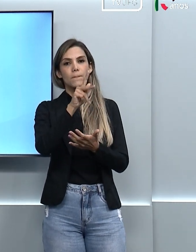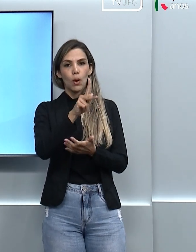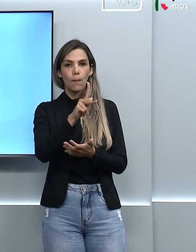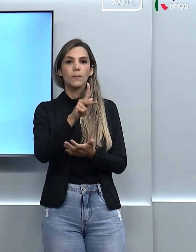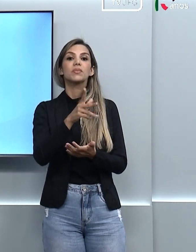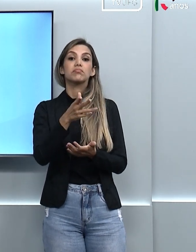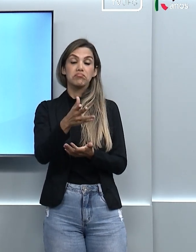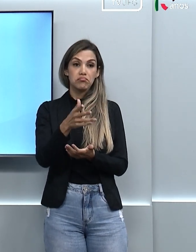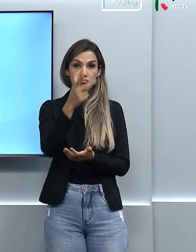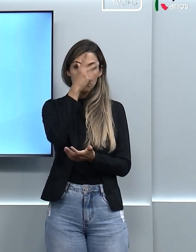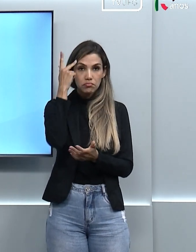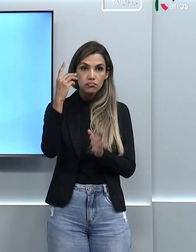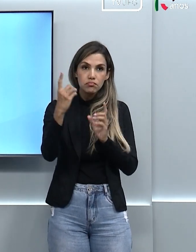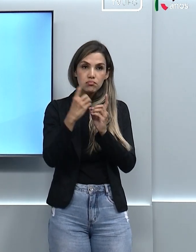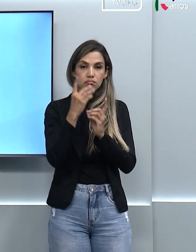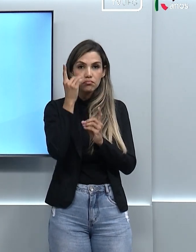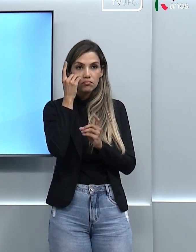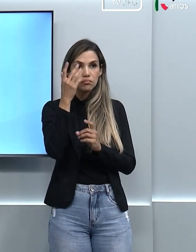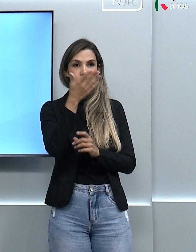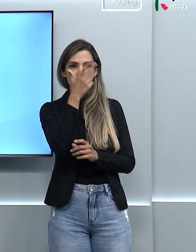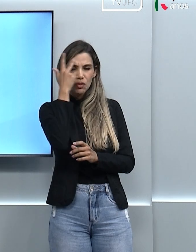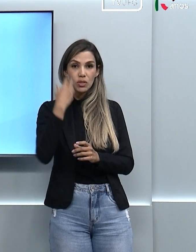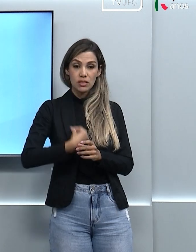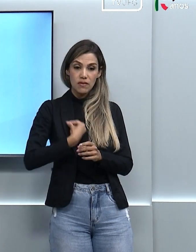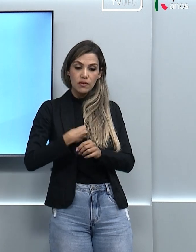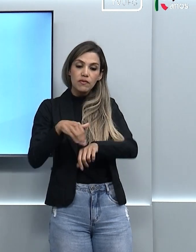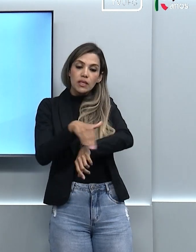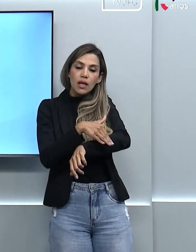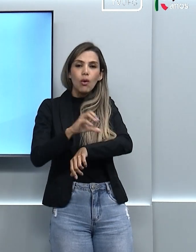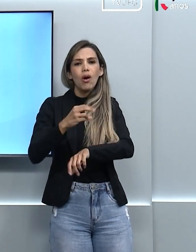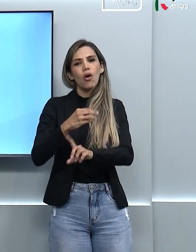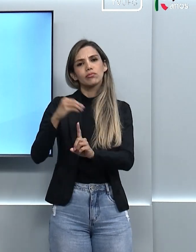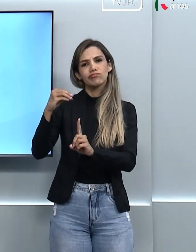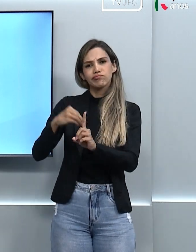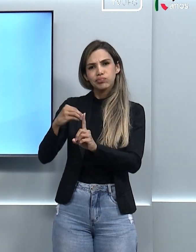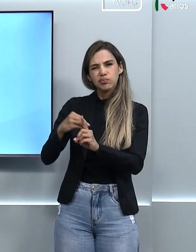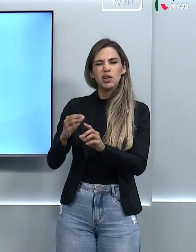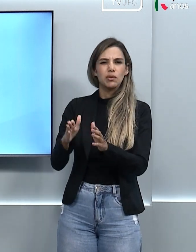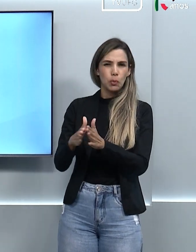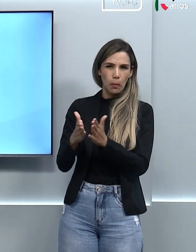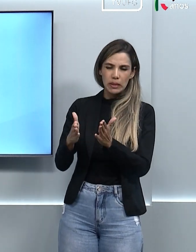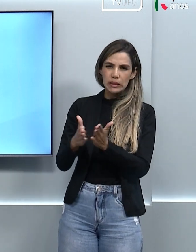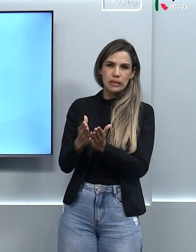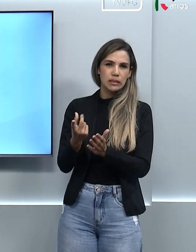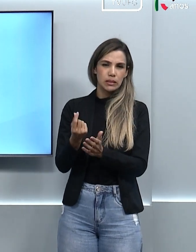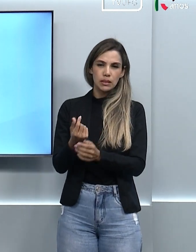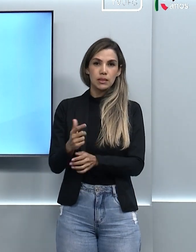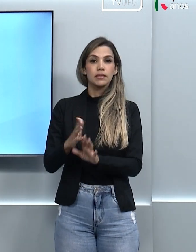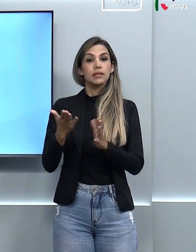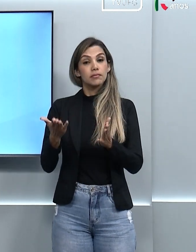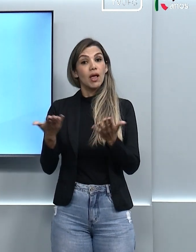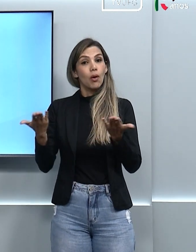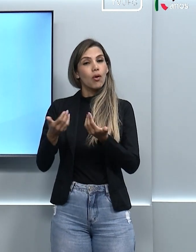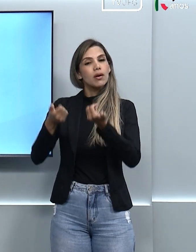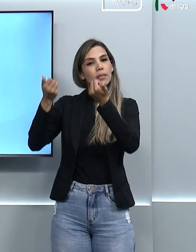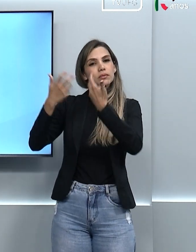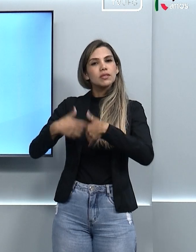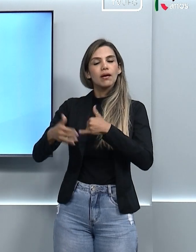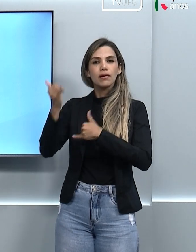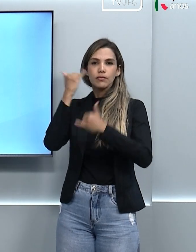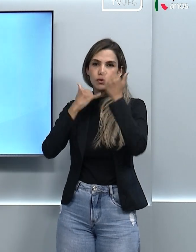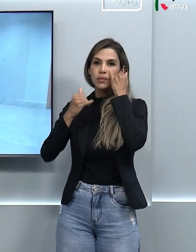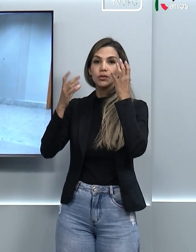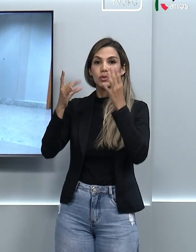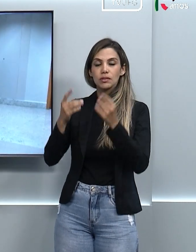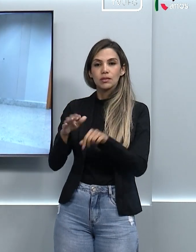atender pessoas em situação de rua ou em vulnerabilidade social. Para falar mais sobre esse assunto, a gente conversa agora com o